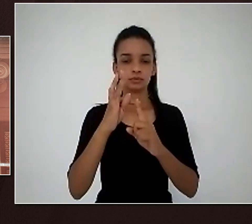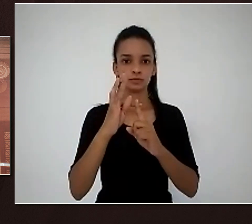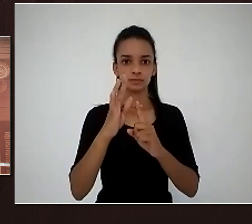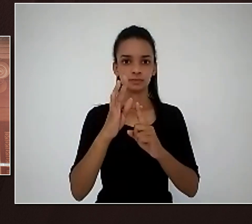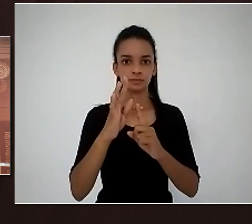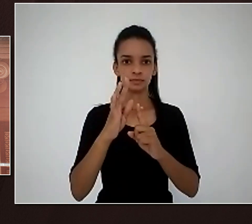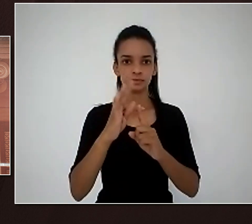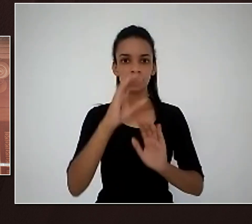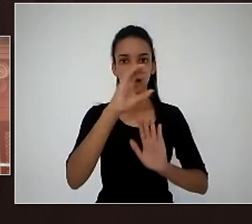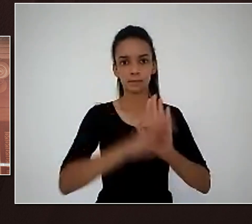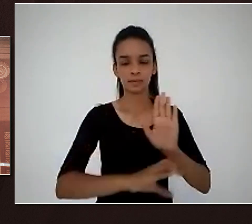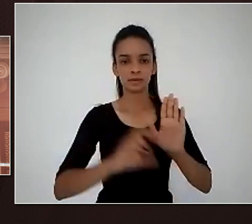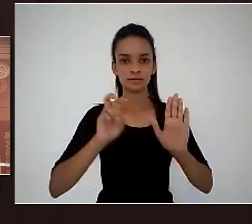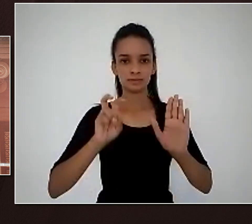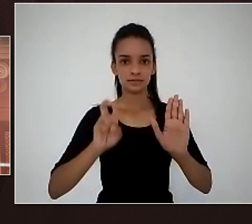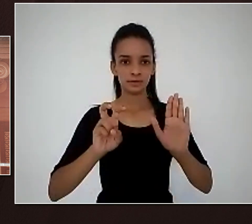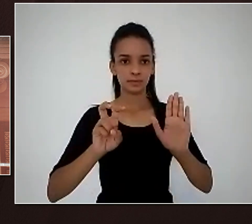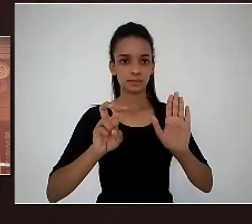5.